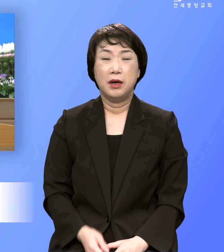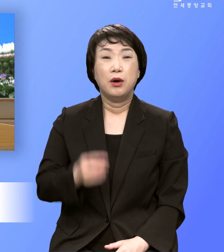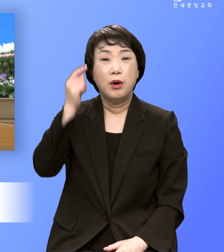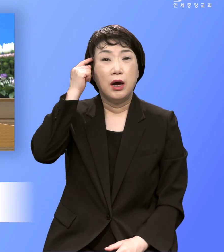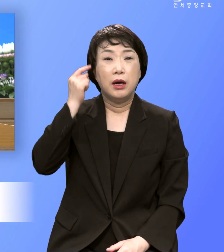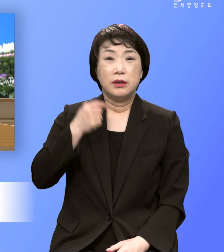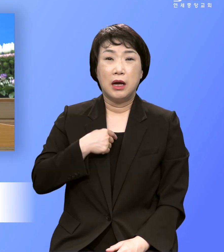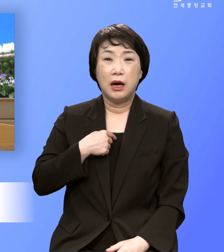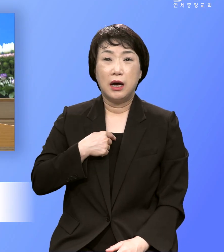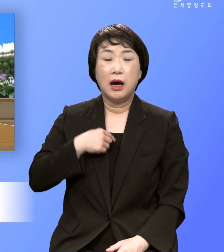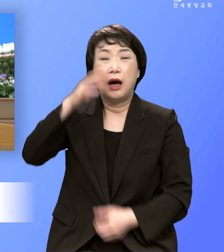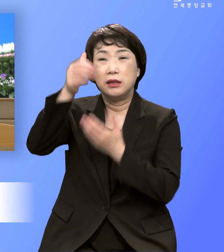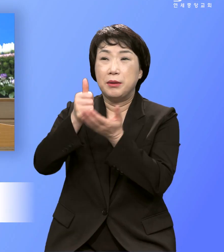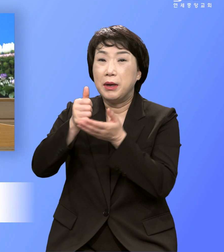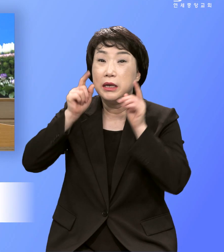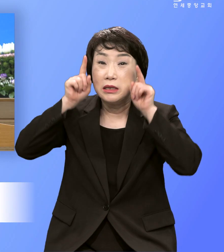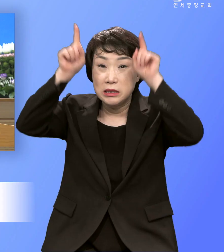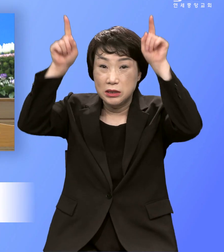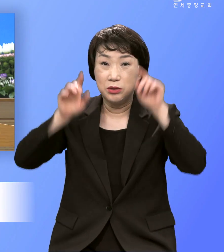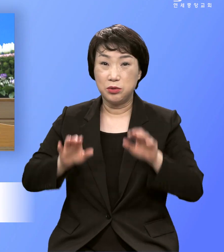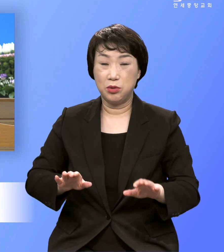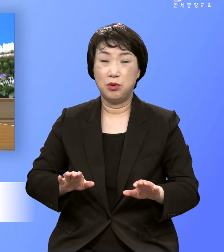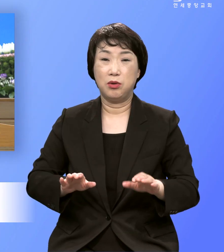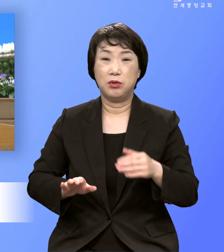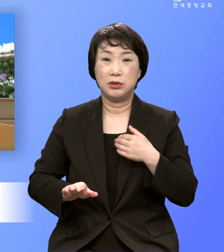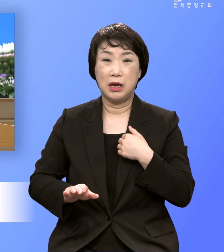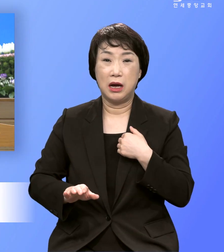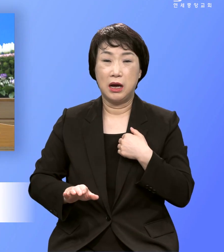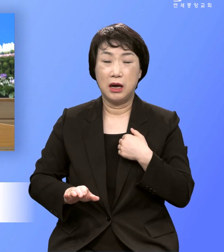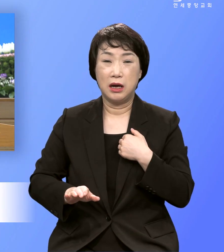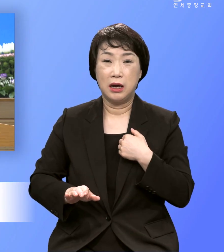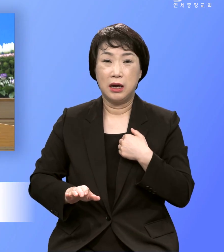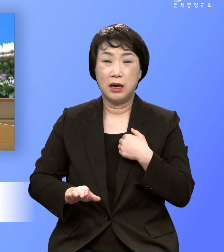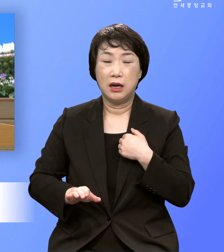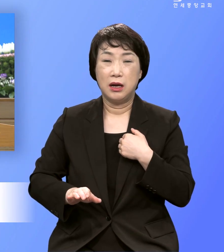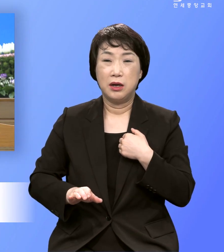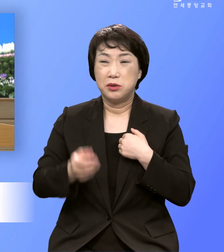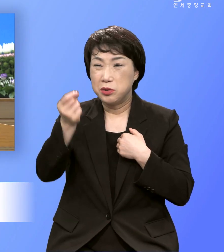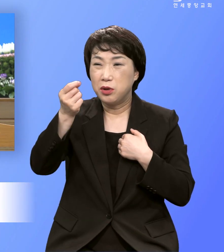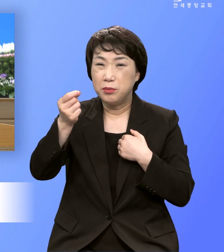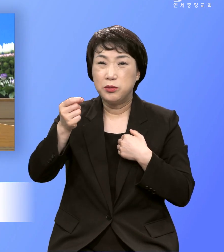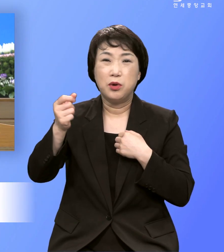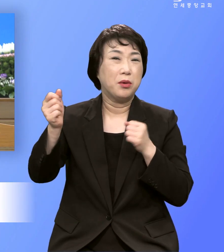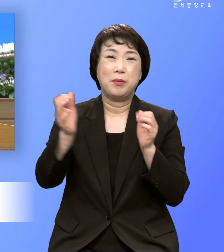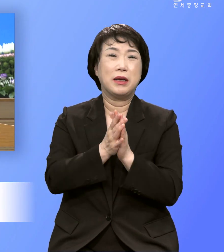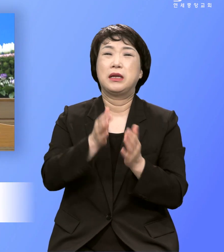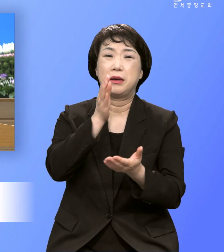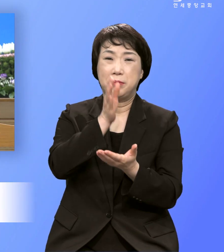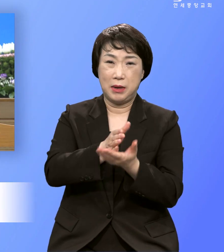왜? 하나님의 진노가 나에게서 전혀 역사하지 못한다.